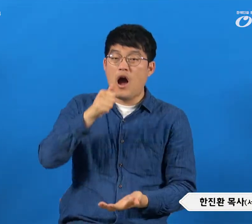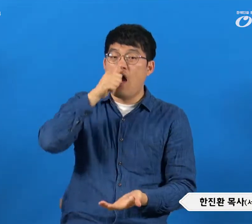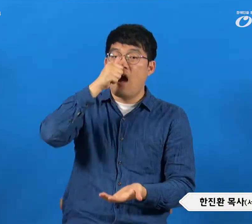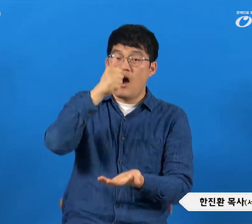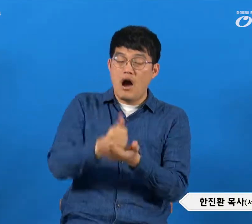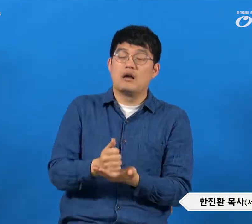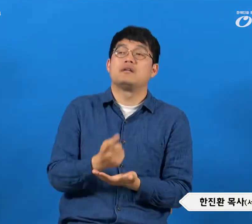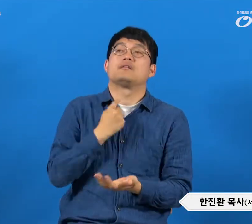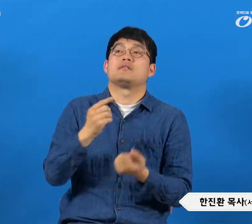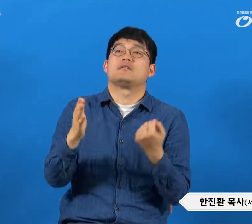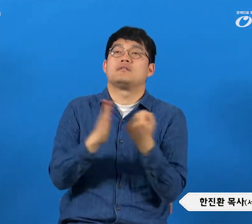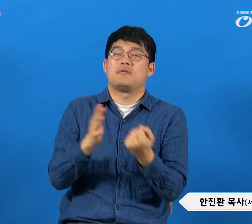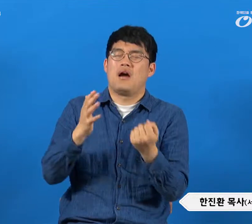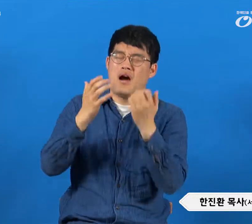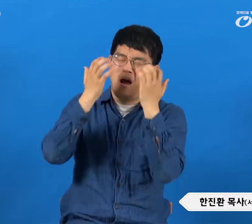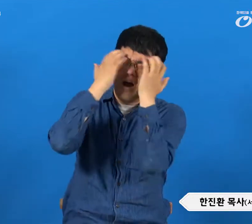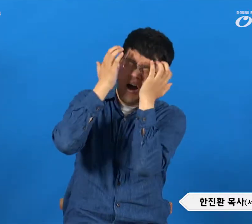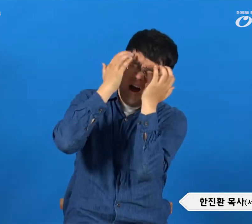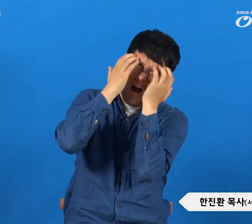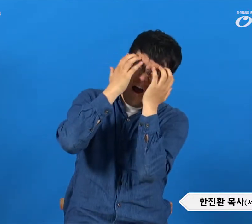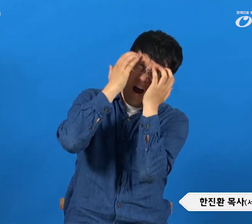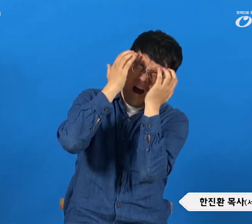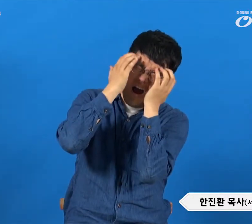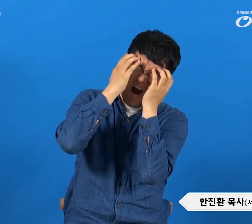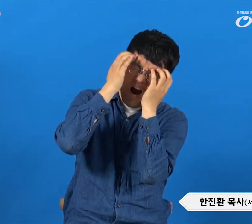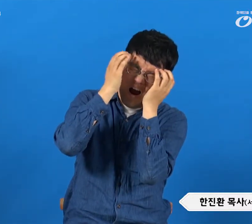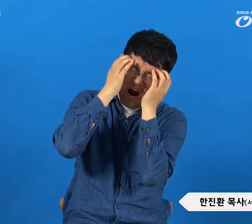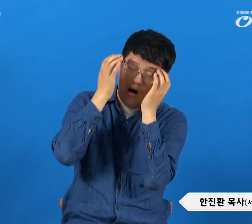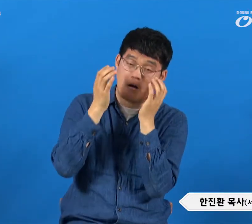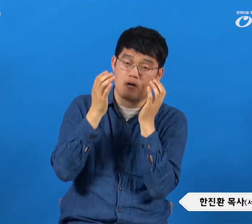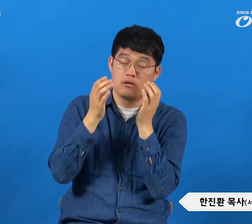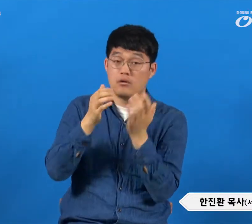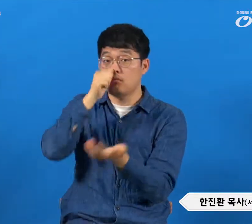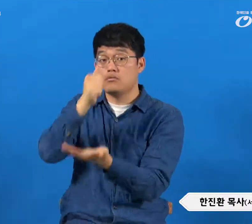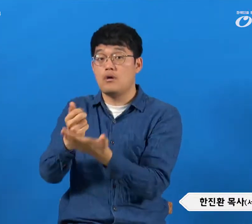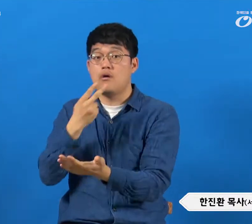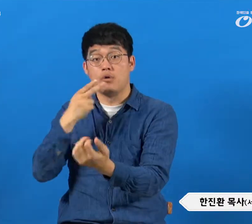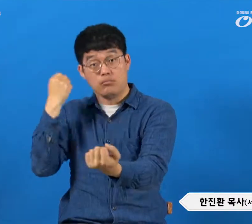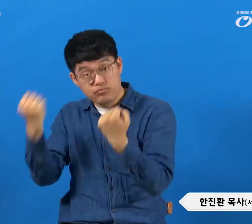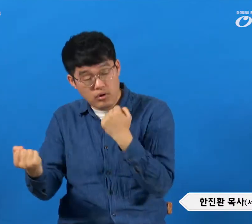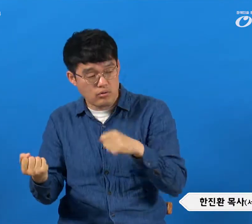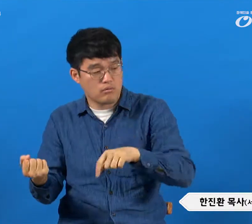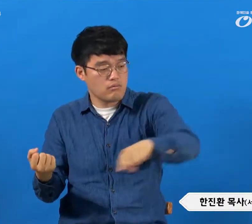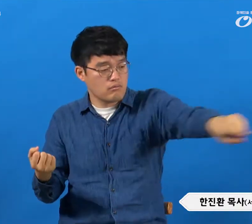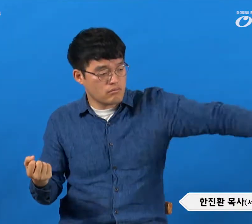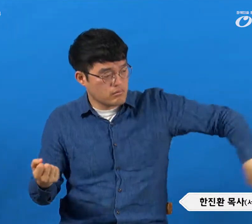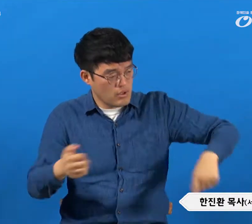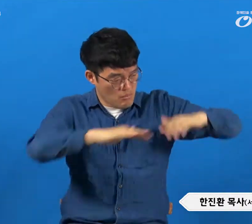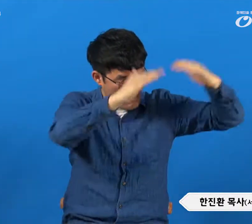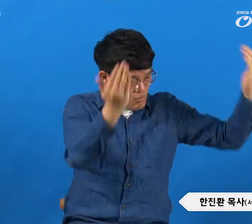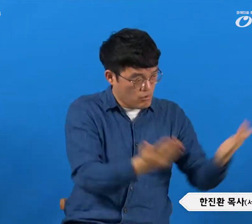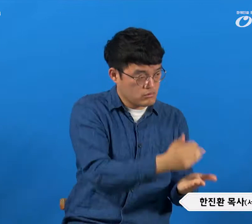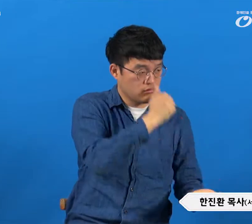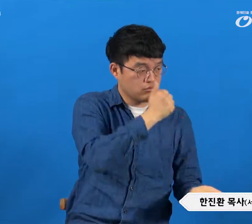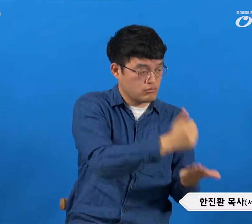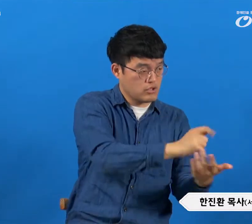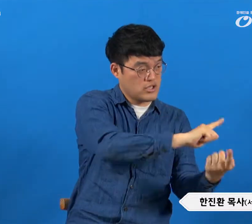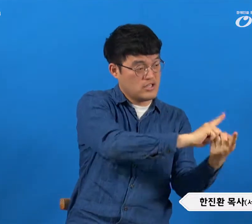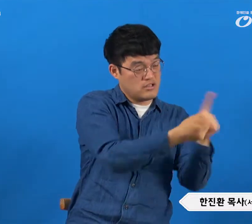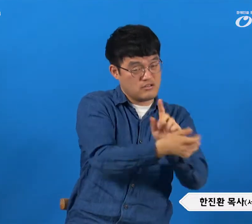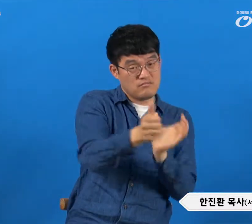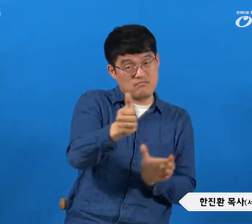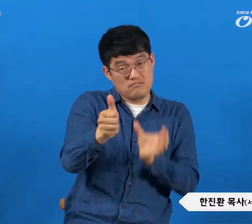시작합니다. 십자가 위에서 예수님이 죄인이 되셨습니다. 인류의 모든 죄를